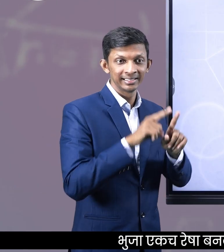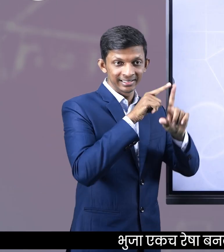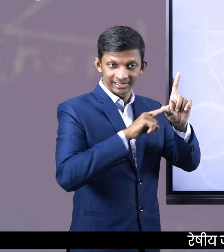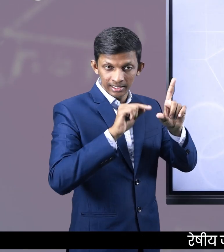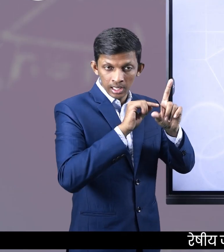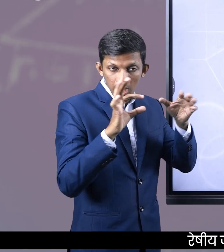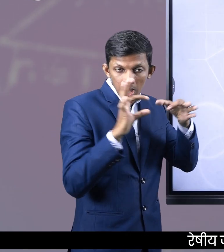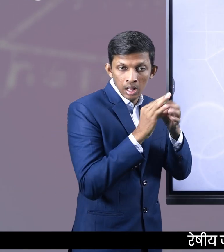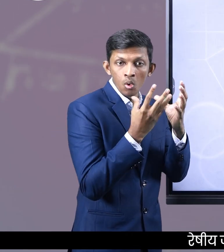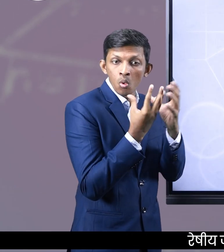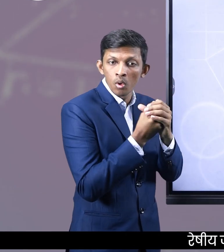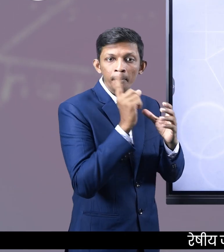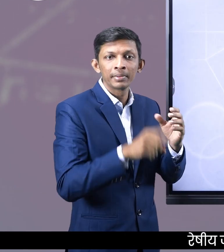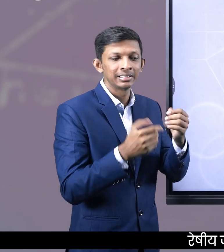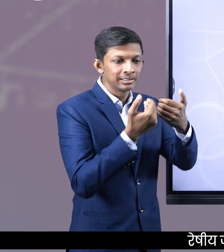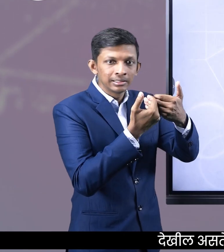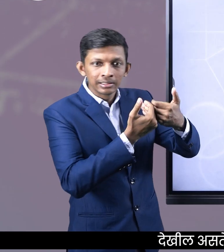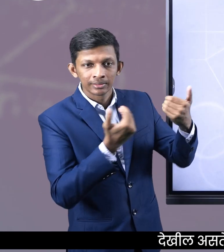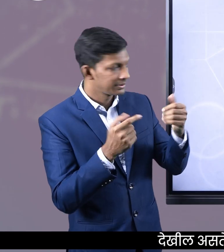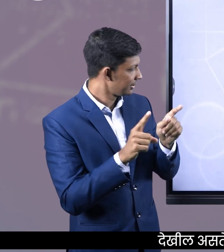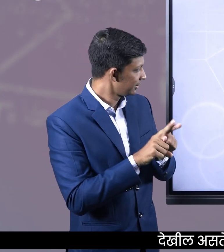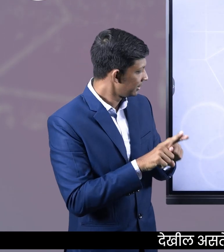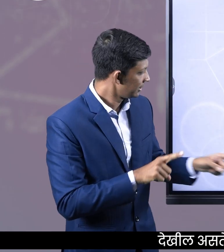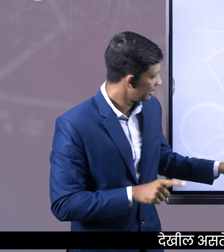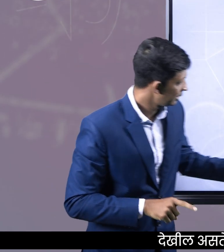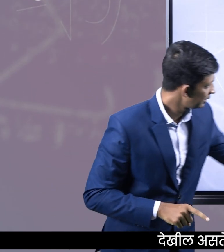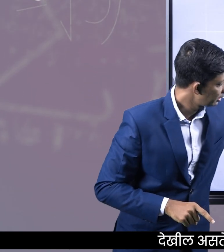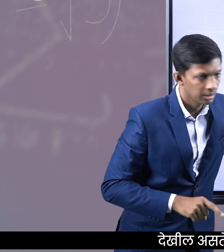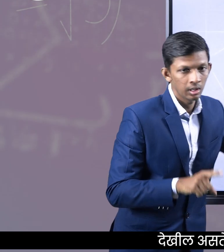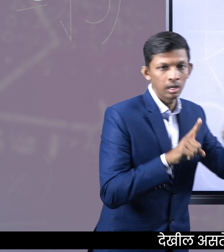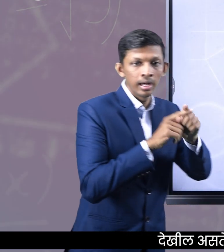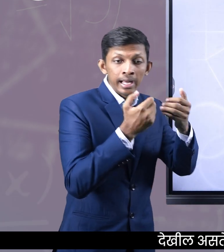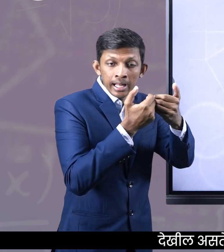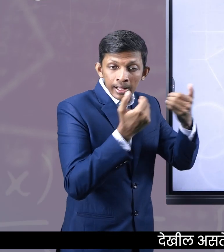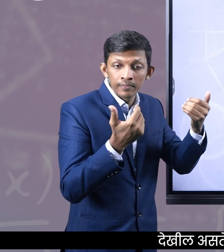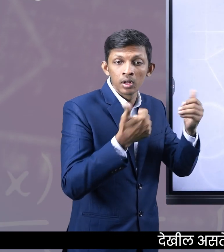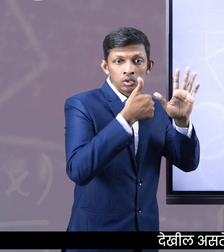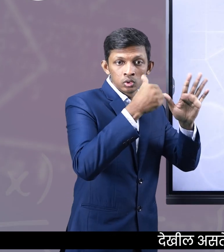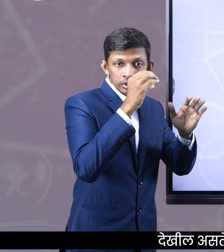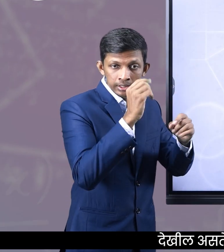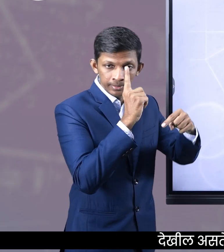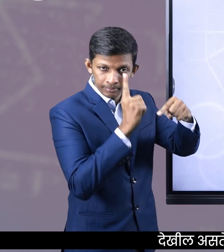असतात. रेषीय जोडी ही पूरक कोनांची जोडी देखील असते कारण त्यांची बेरीज 180 डिग्री असते.